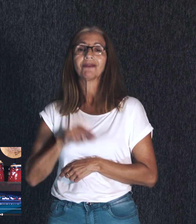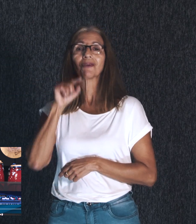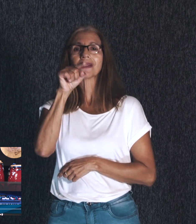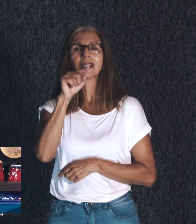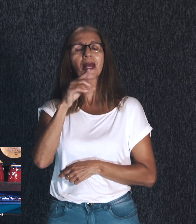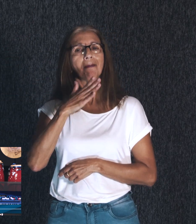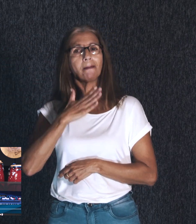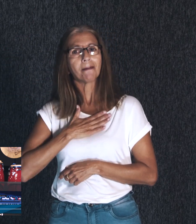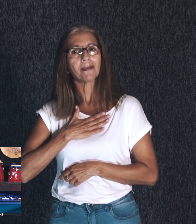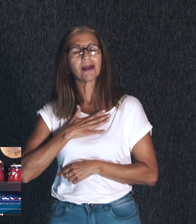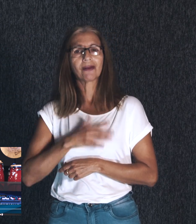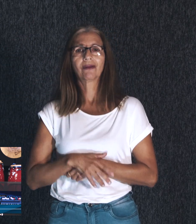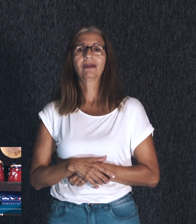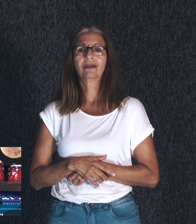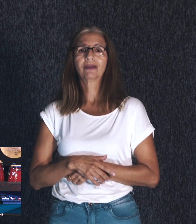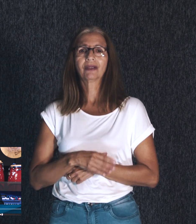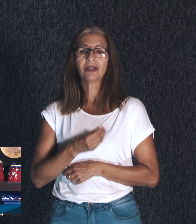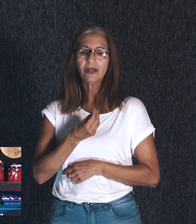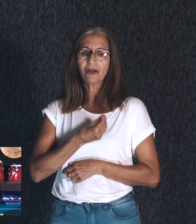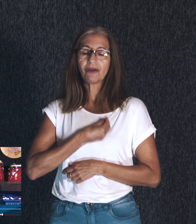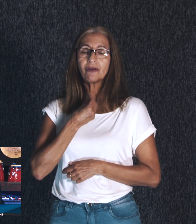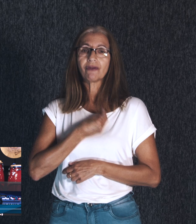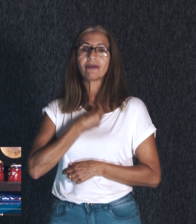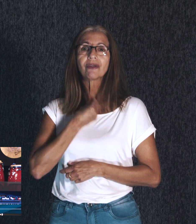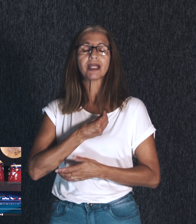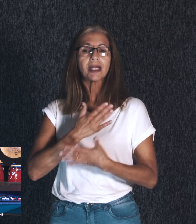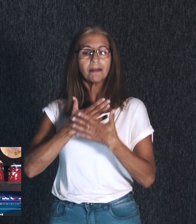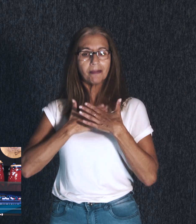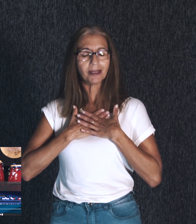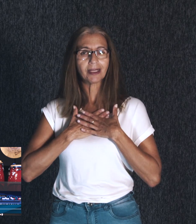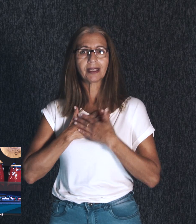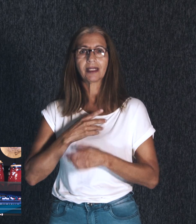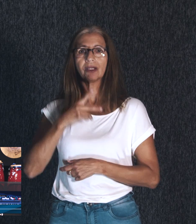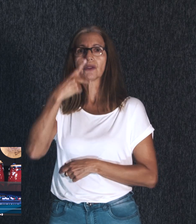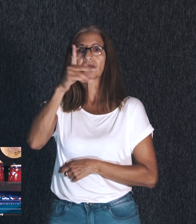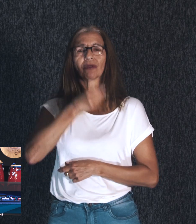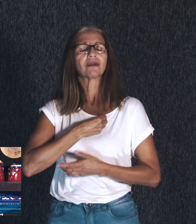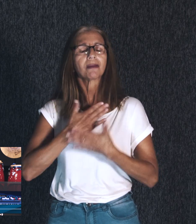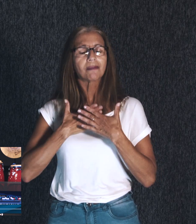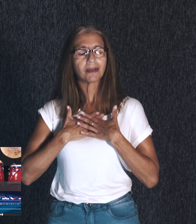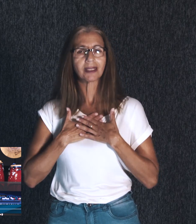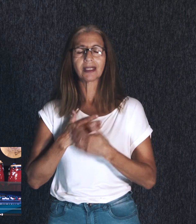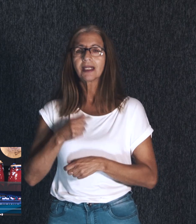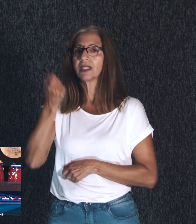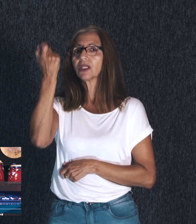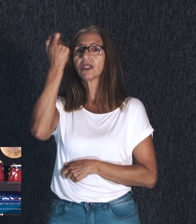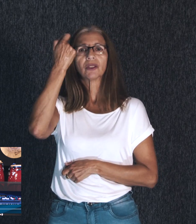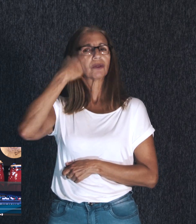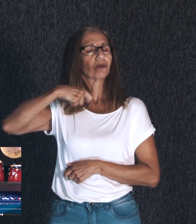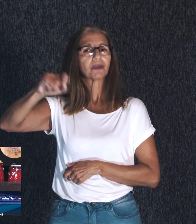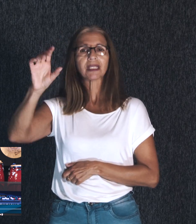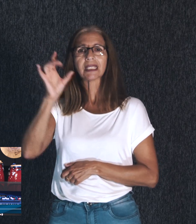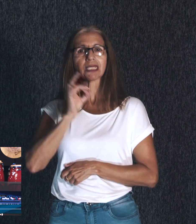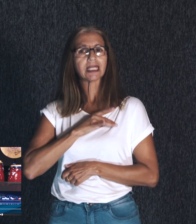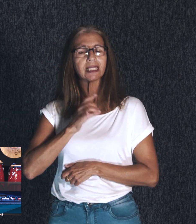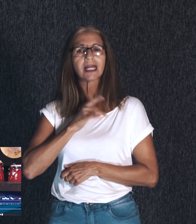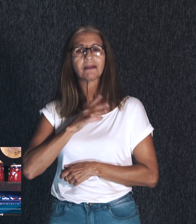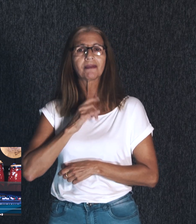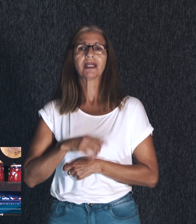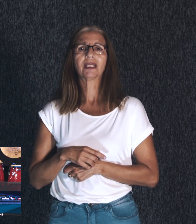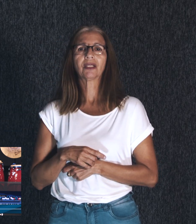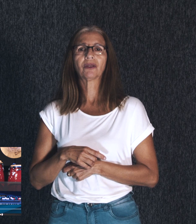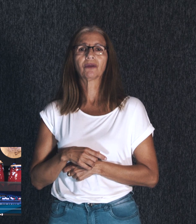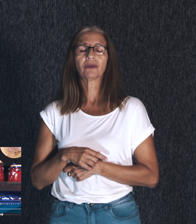meu. Tu és meu. Você não precisa ter medo. Sabe por quê? Porque você é